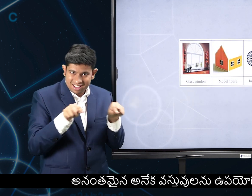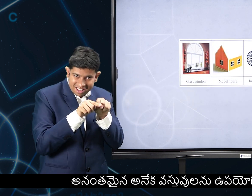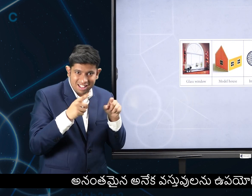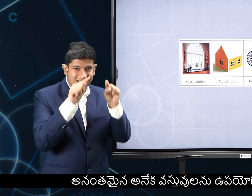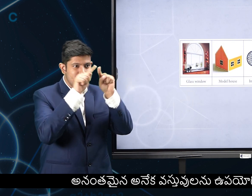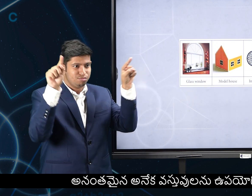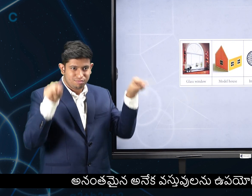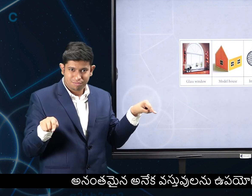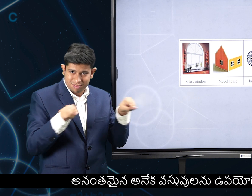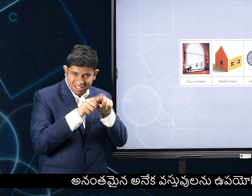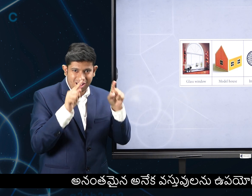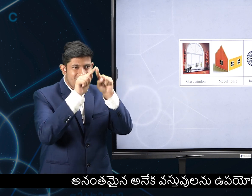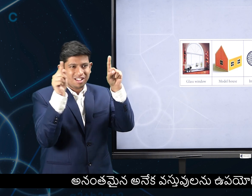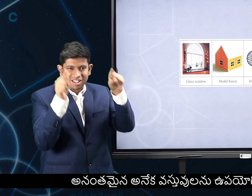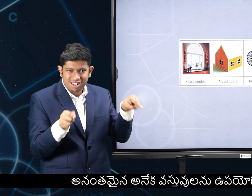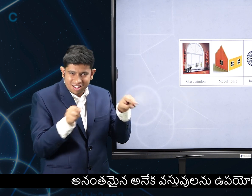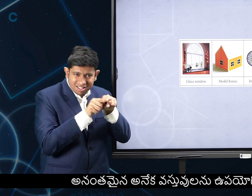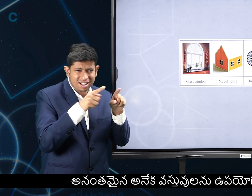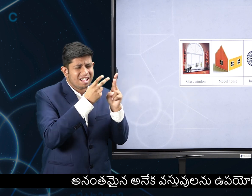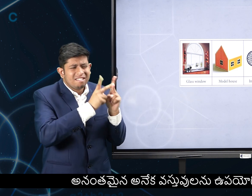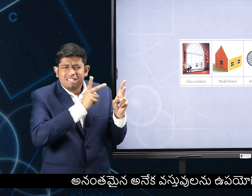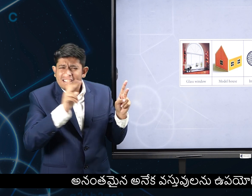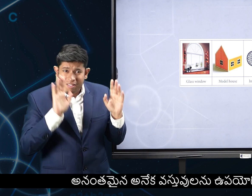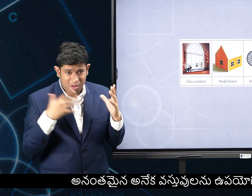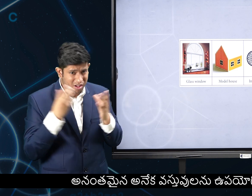అనంతమైన అనేక వస్తువులను ఉపయోగిస్తాము. లేదా